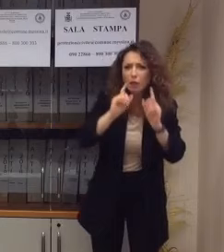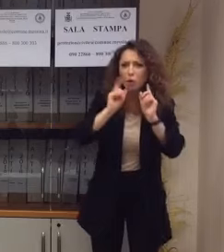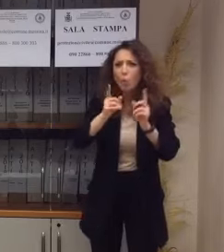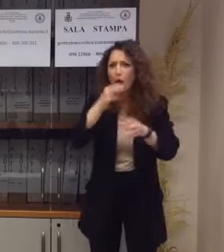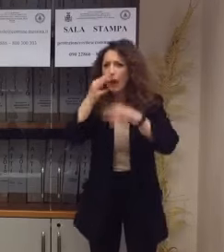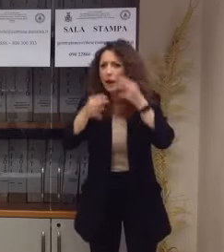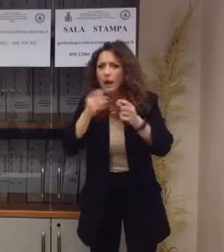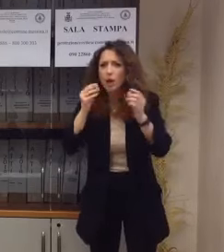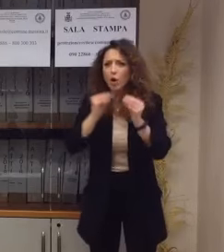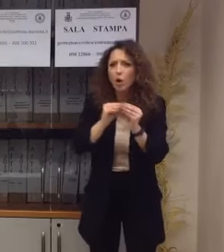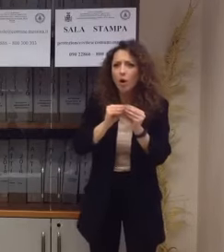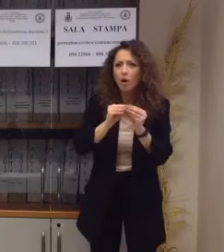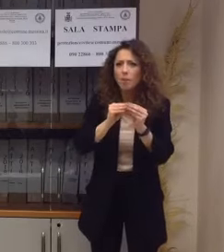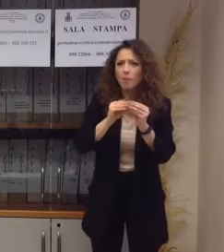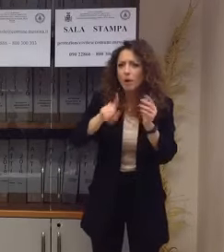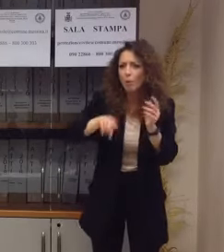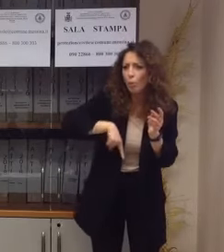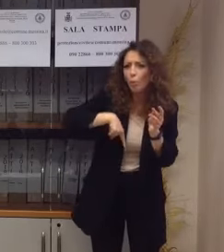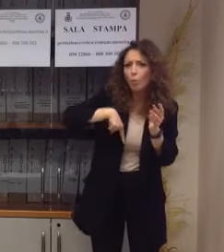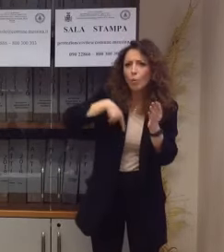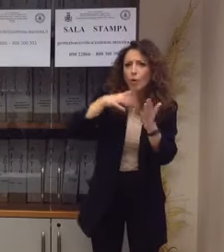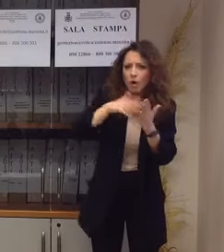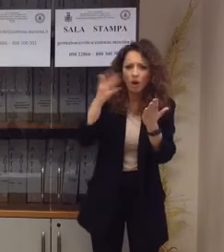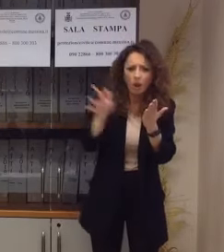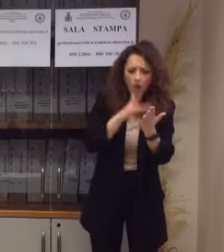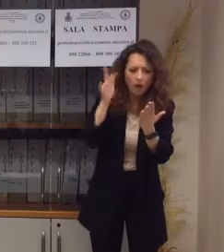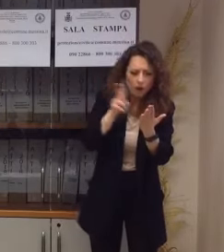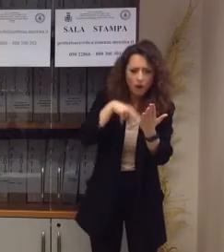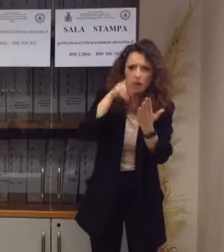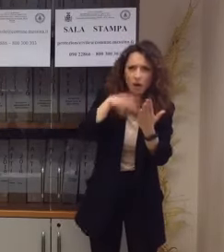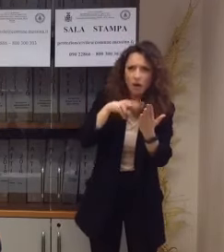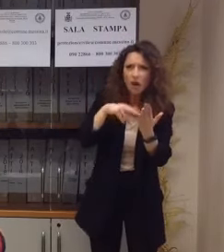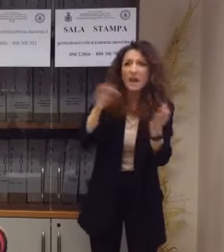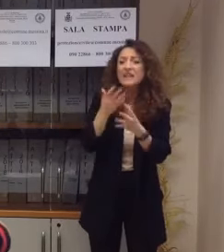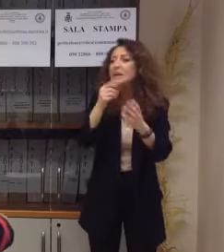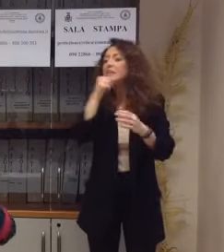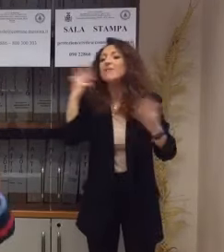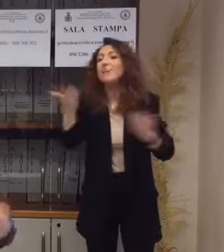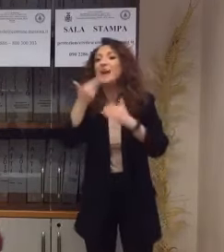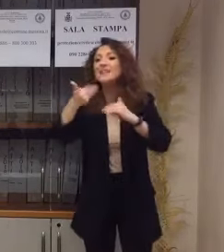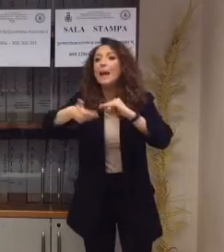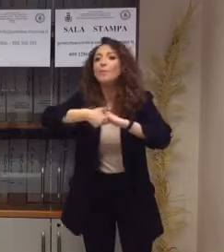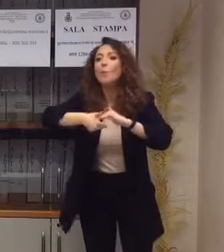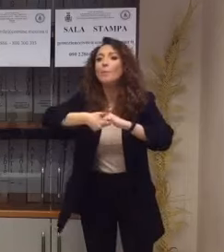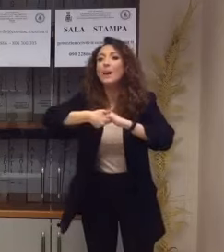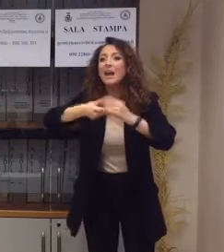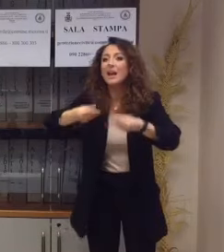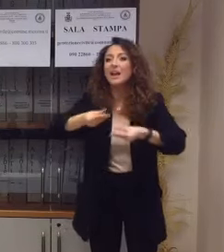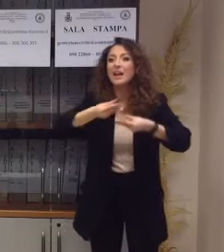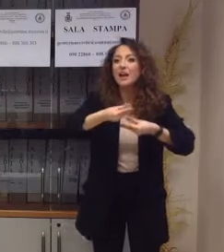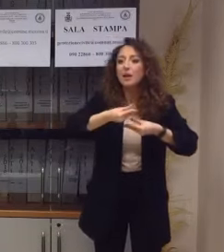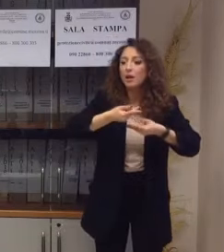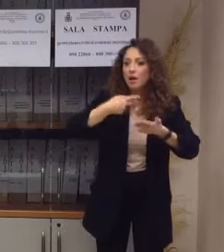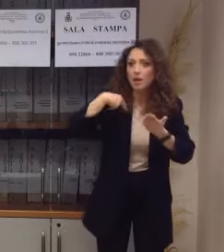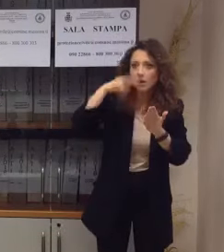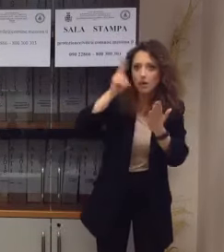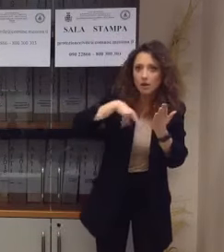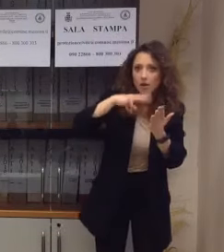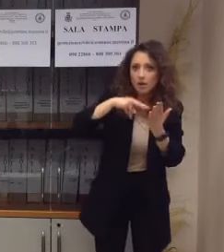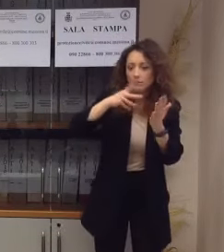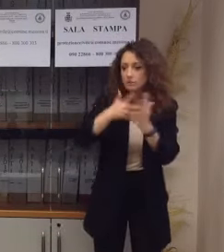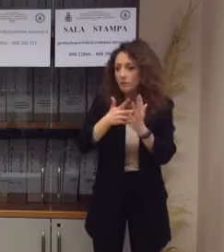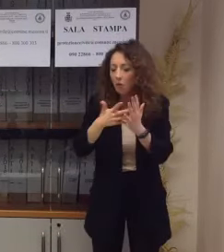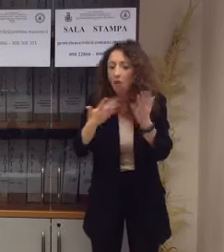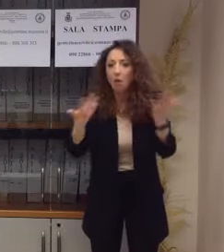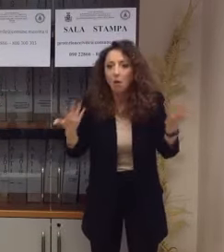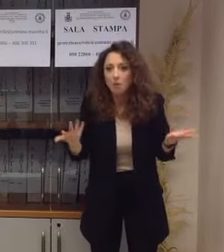per avere un piccolo fido in questo momento, se sono griffato oppure ho altro problema avuto con